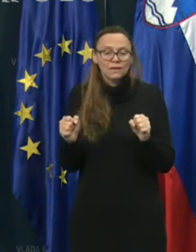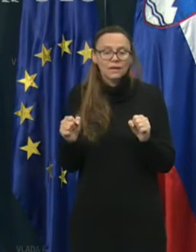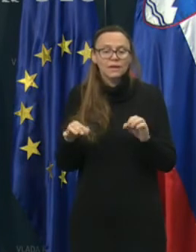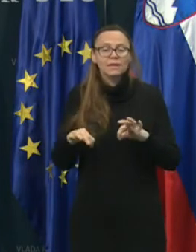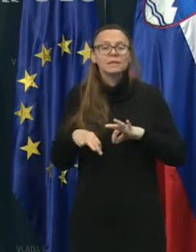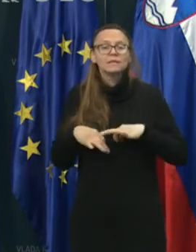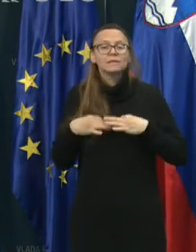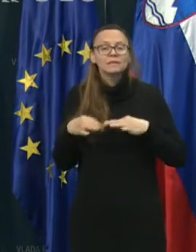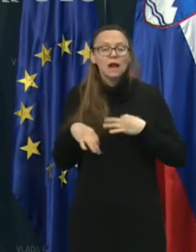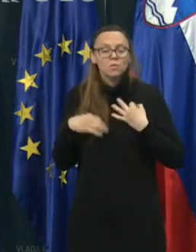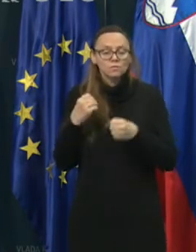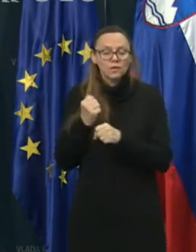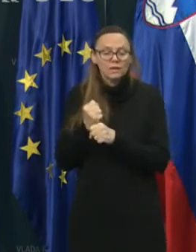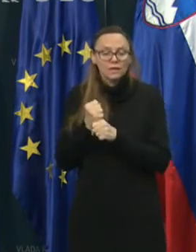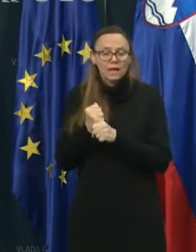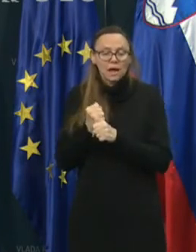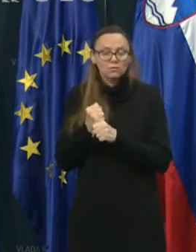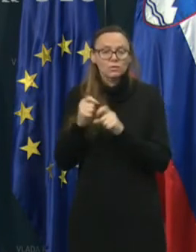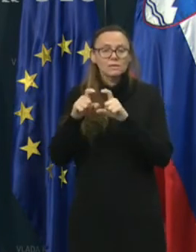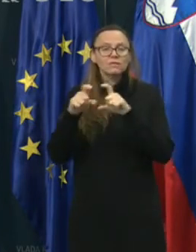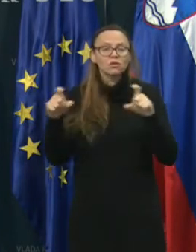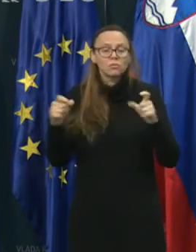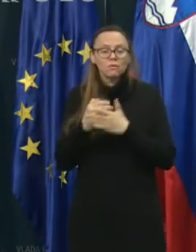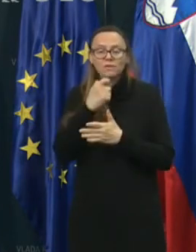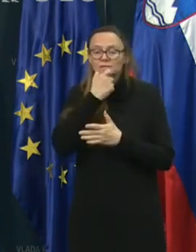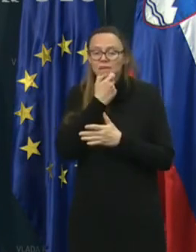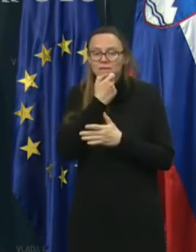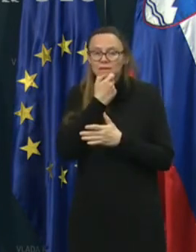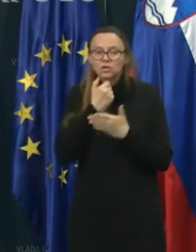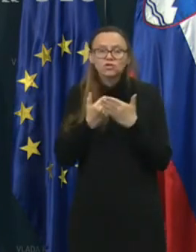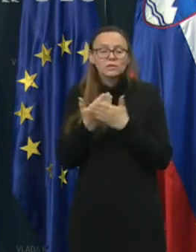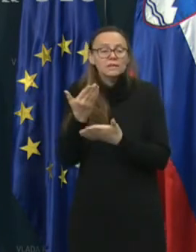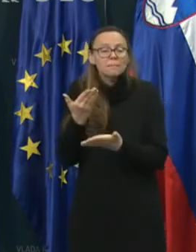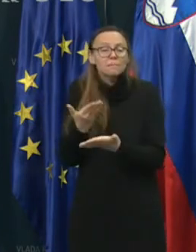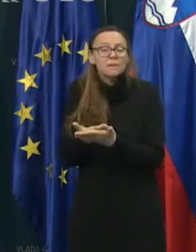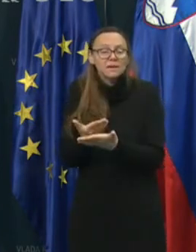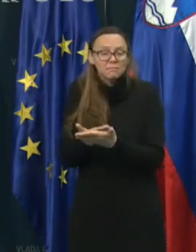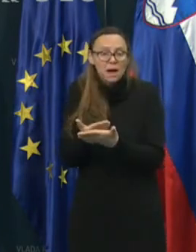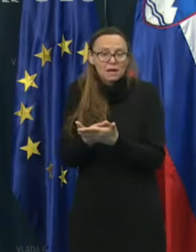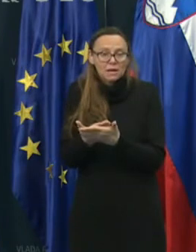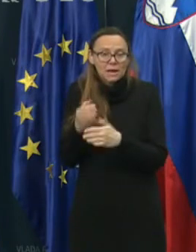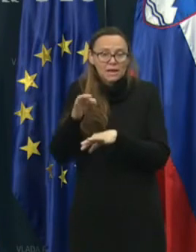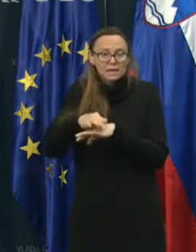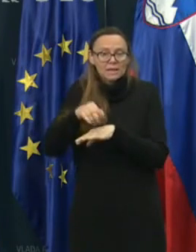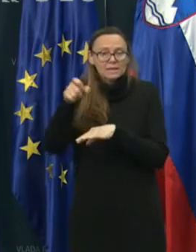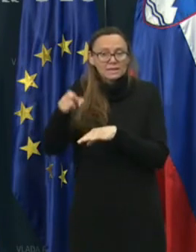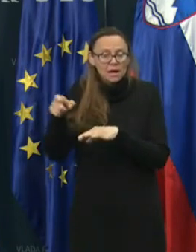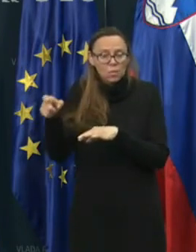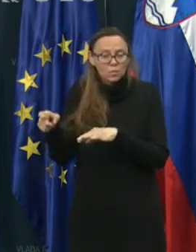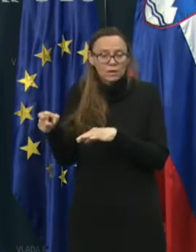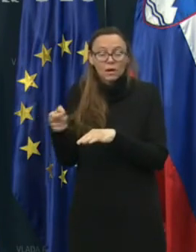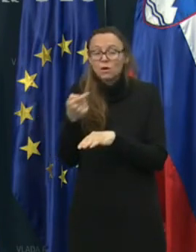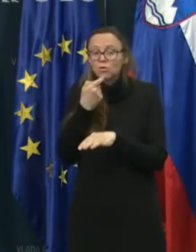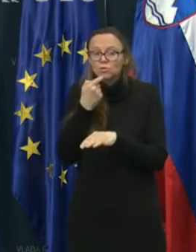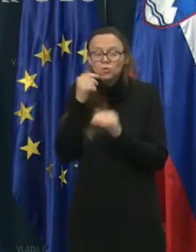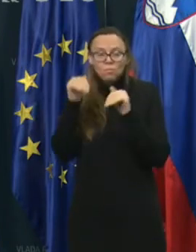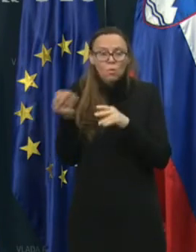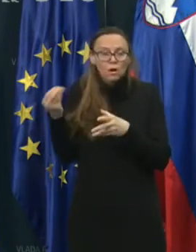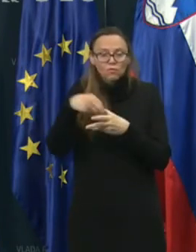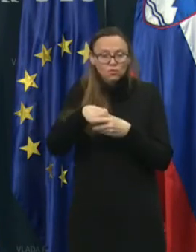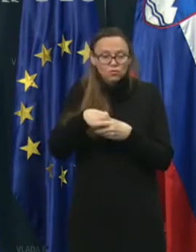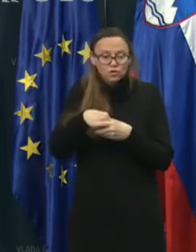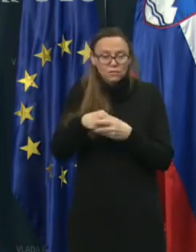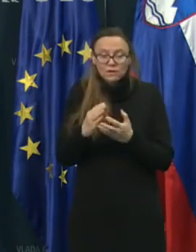dejavnosti v domovih za starejše za primarne zdravnike. Kdo se mora vključevati? Vsi, torej